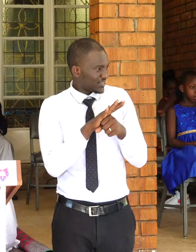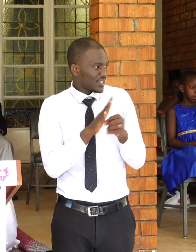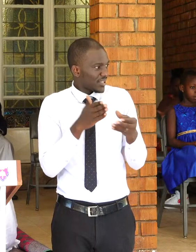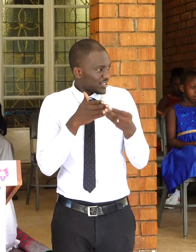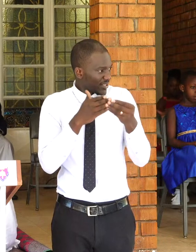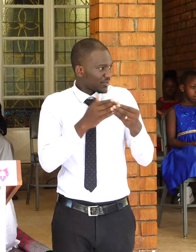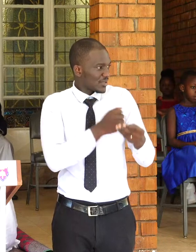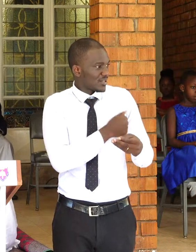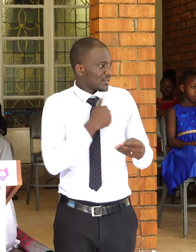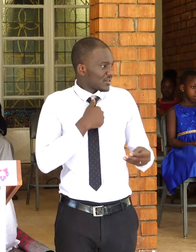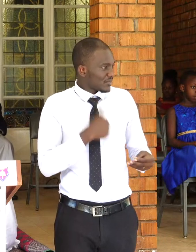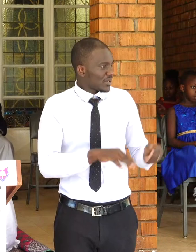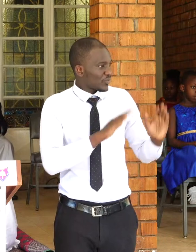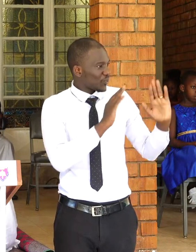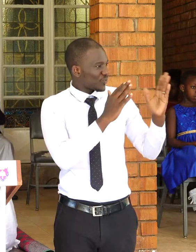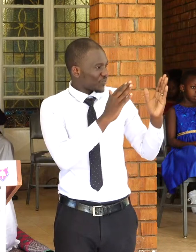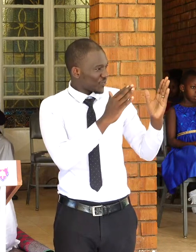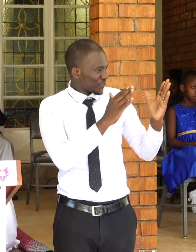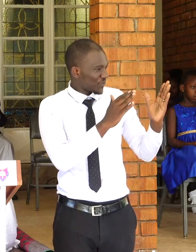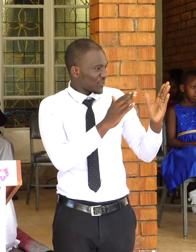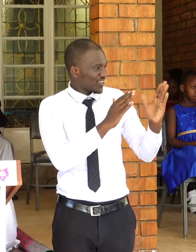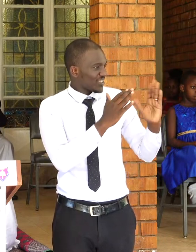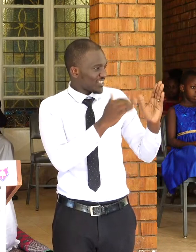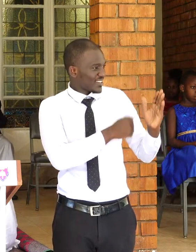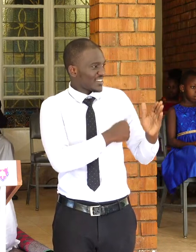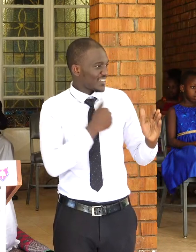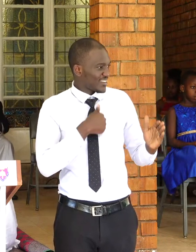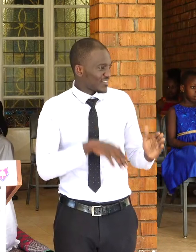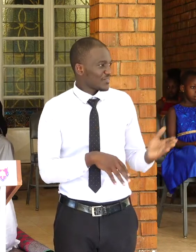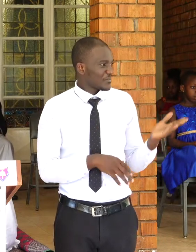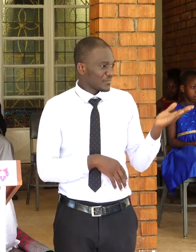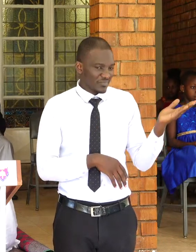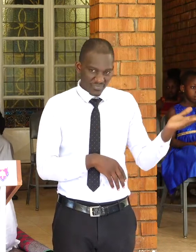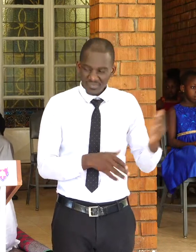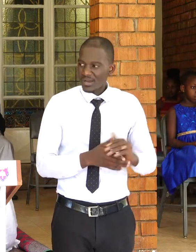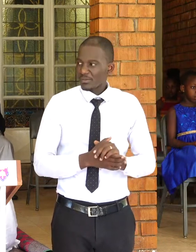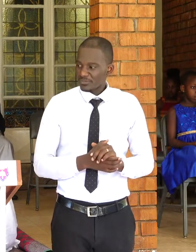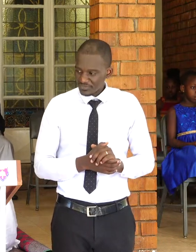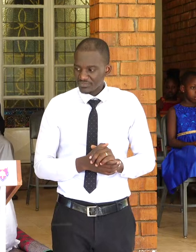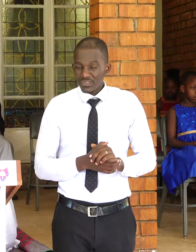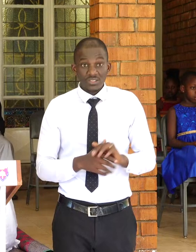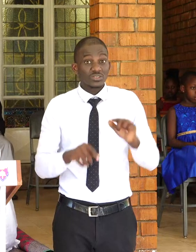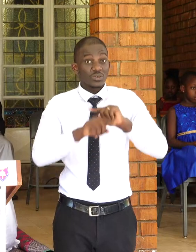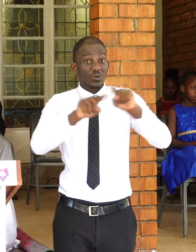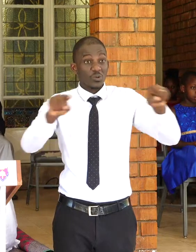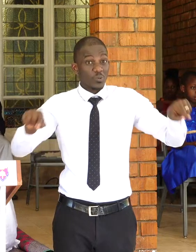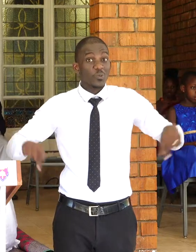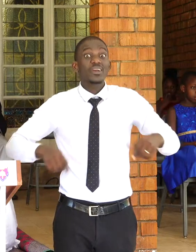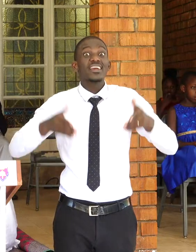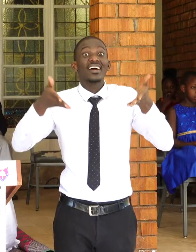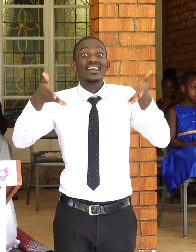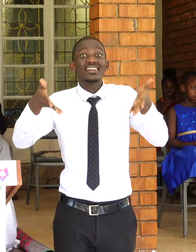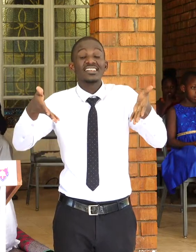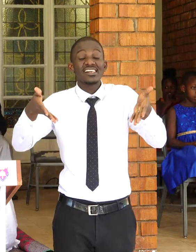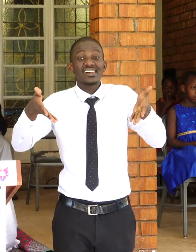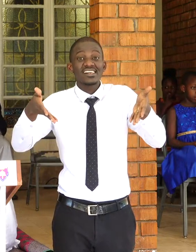maama wange, bakubireko mu ngalo maama. Amina. Aleluya. Tuli butereevu